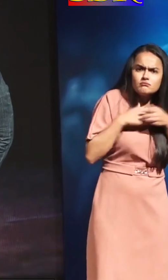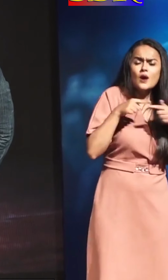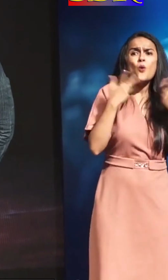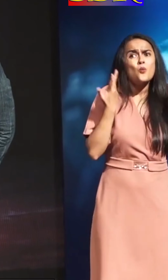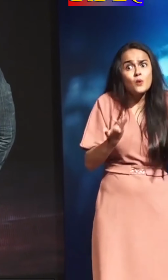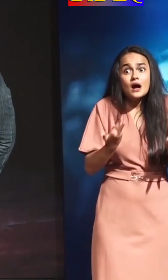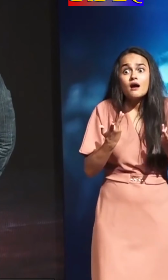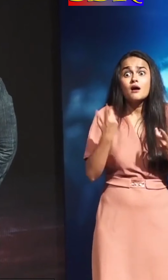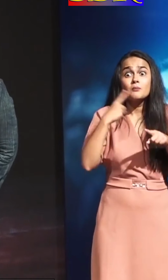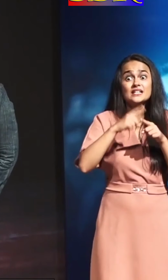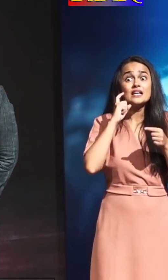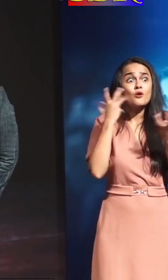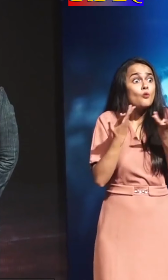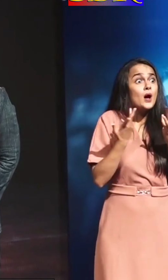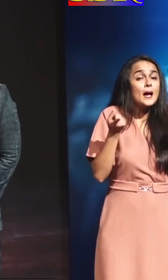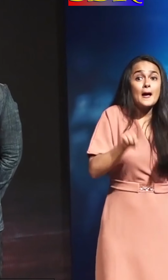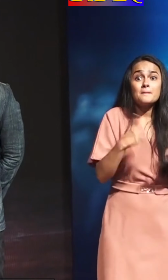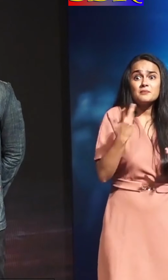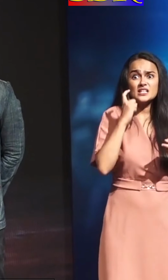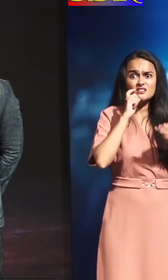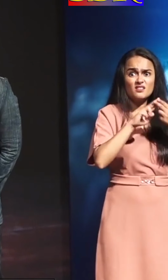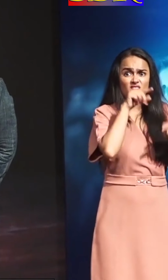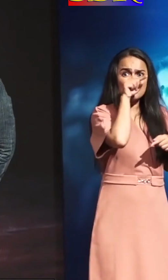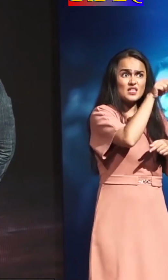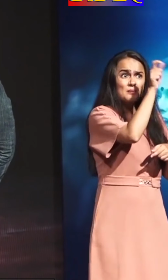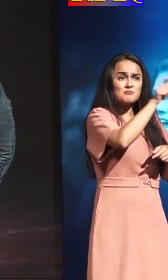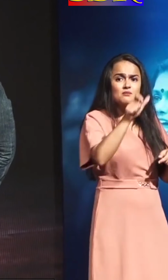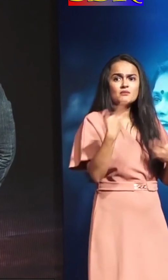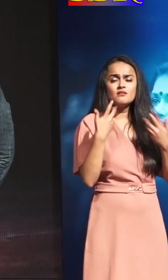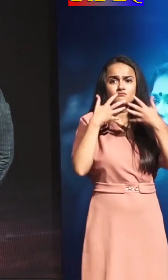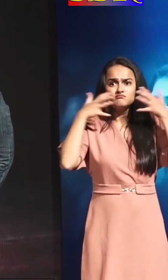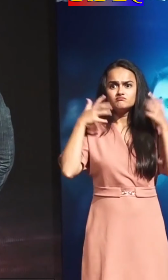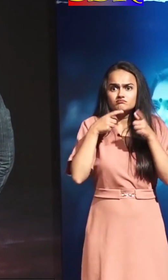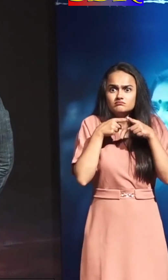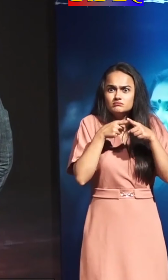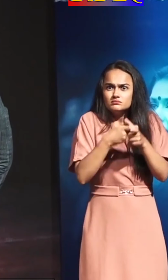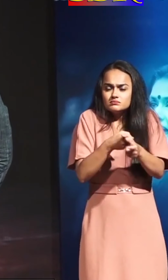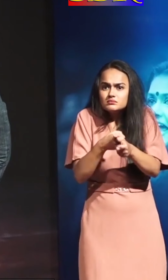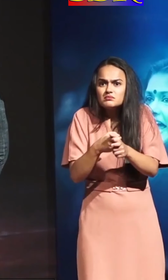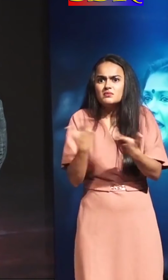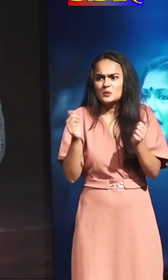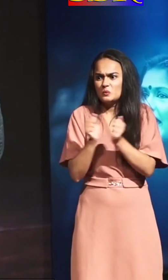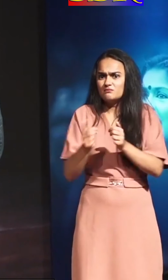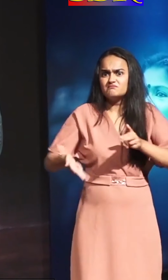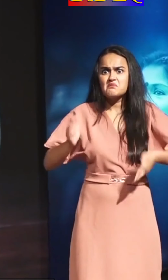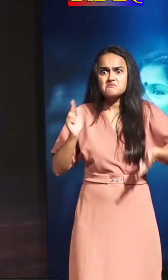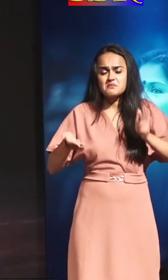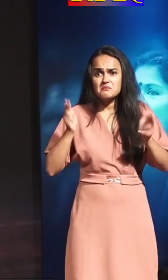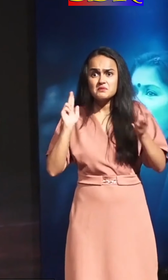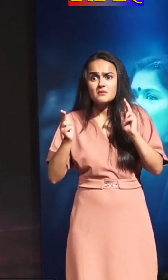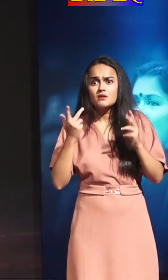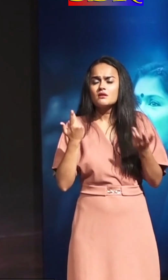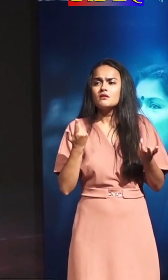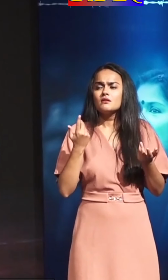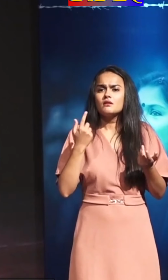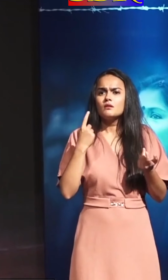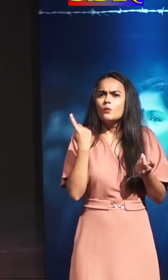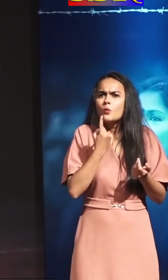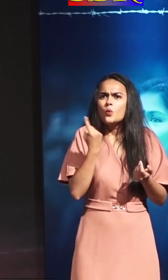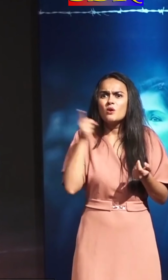हैपेंस व्हेन पीपल व्हो वेंट अवे फ्रॉम विपुल विक्रम नॉट ओनली व्हेन वे